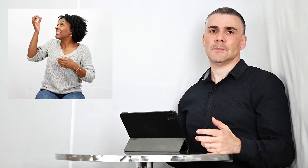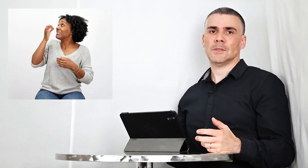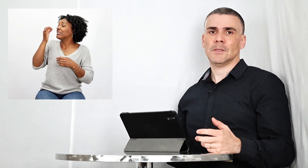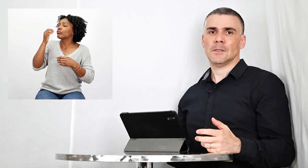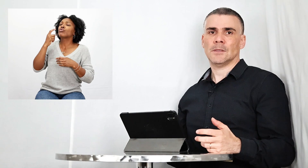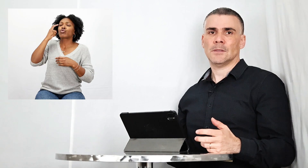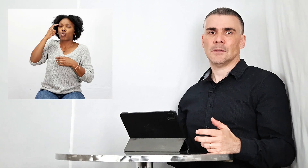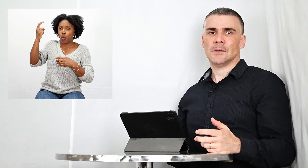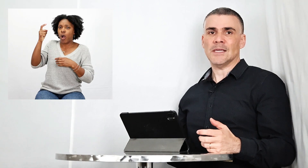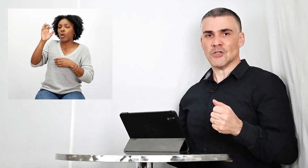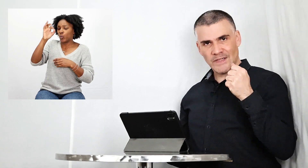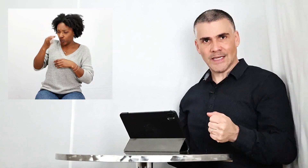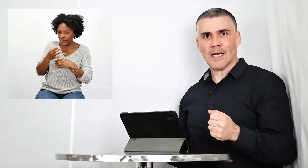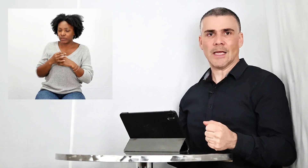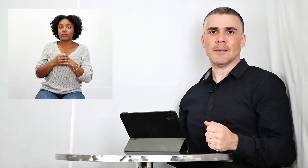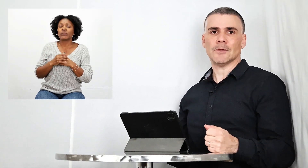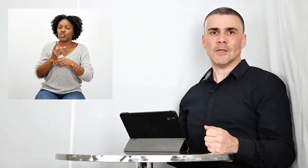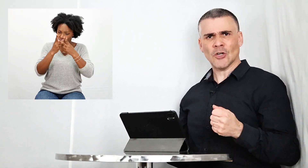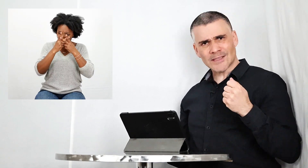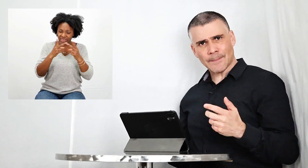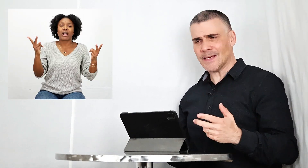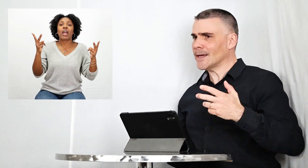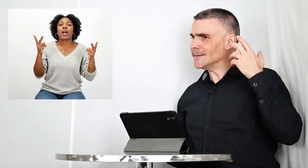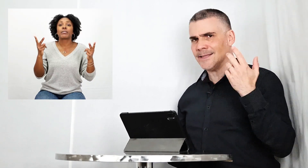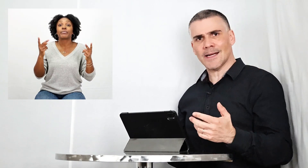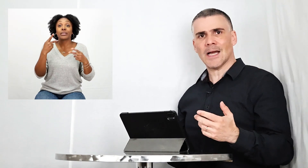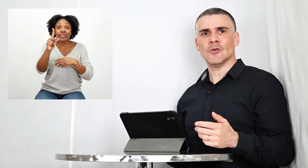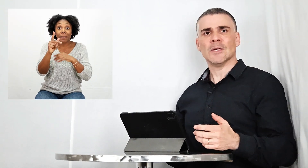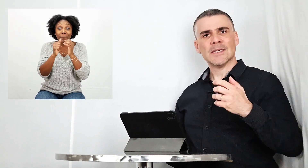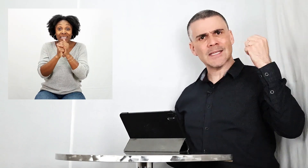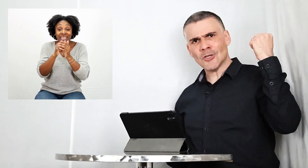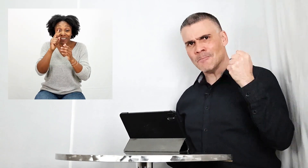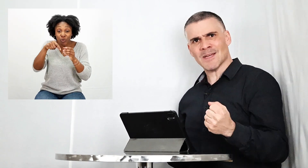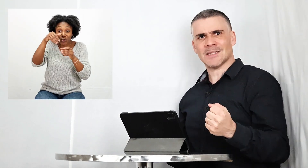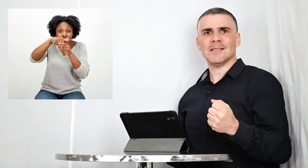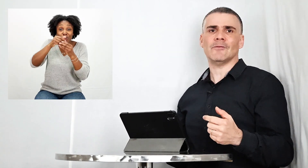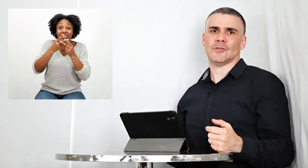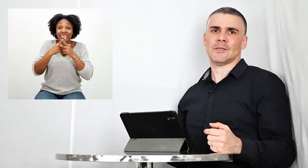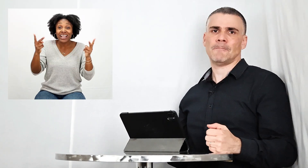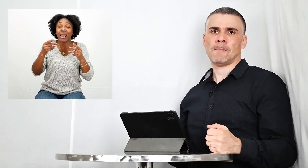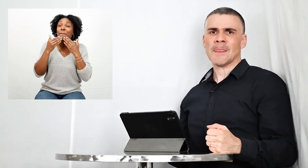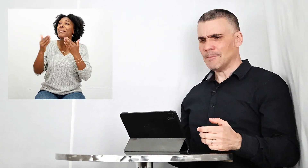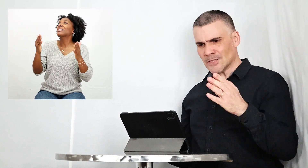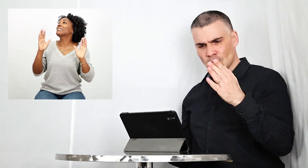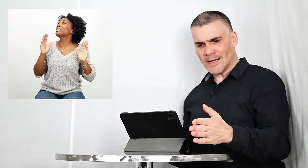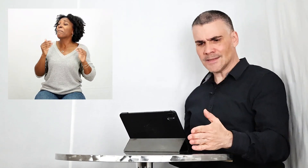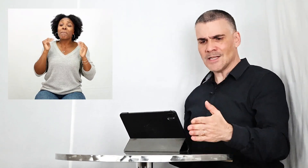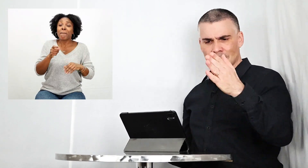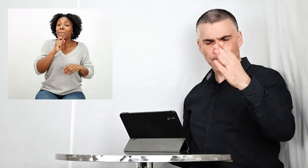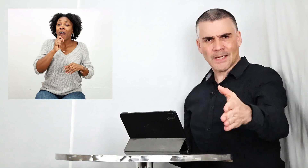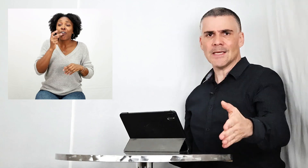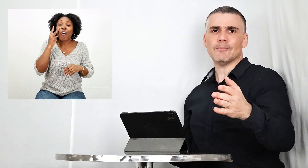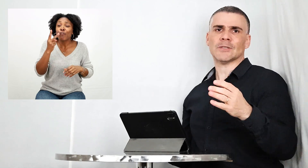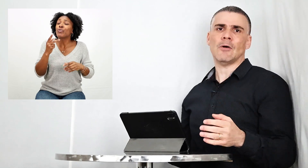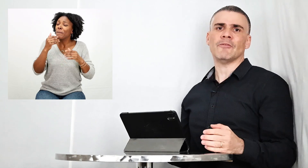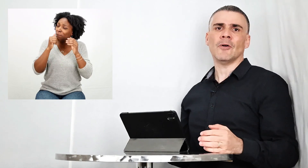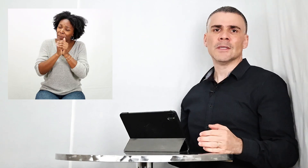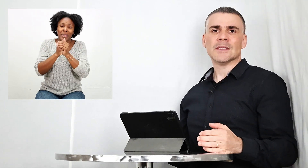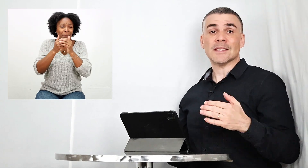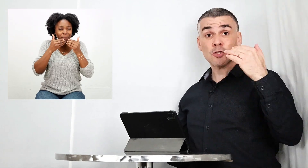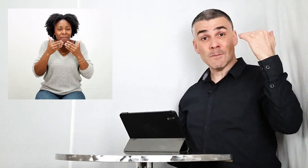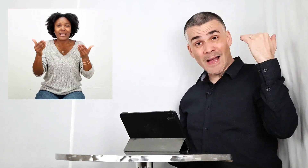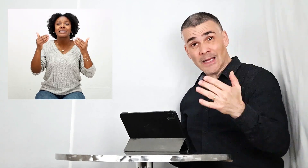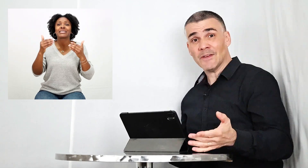dit. Et je vais le déclarer maintenant. Et dans ta prière, déclare-le. Seigneur, merci d'avance. Parce qu'un tel, j'ai prié pour tel